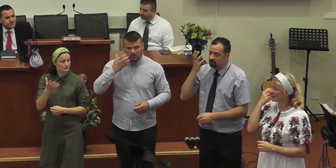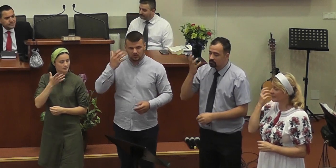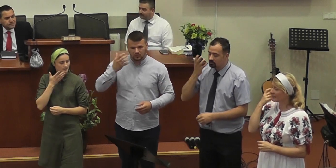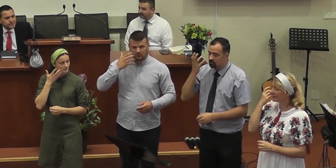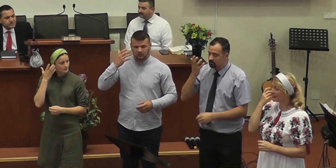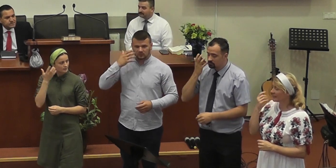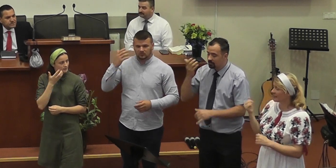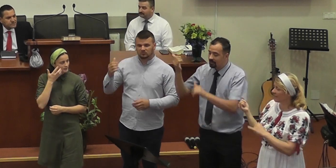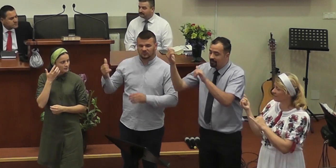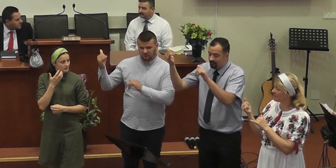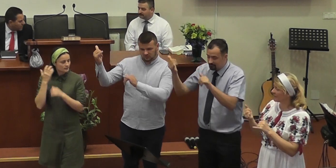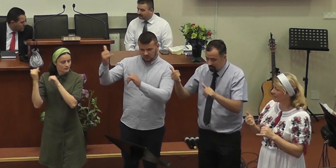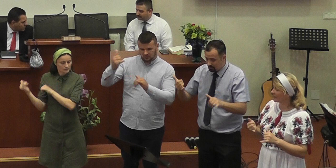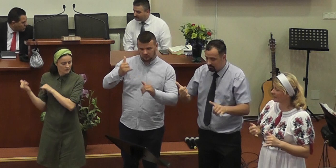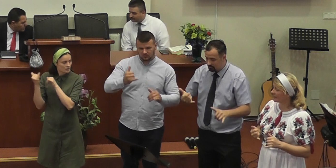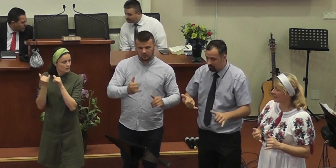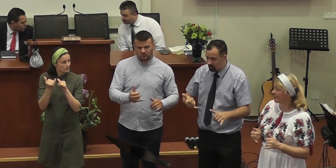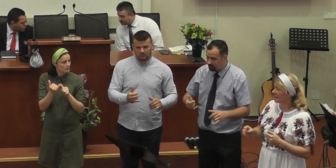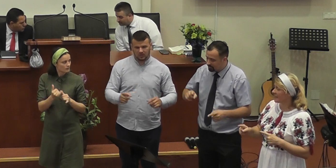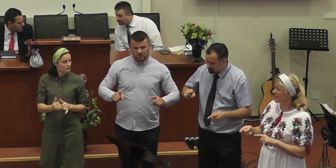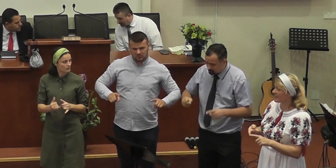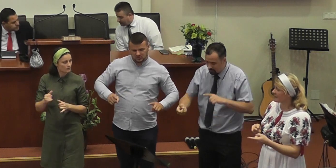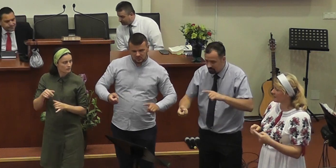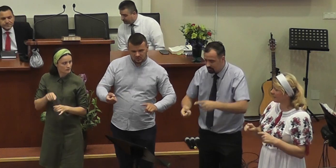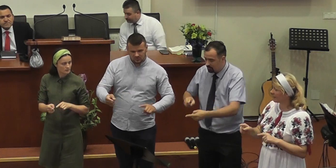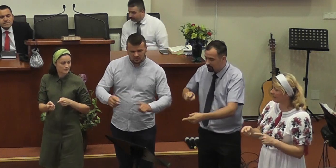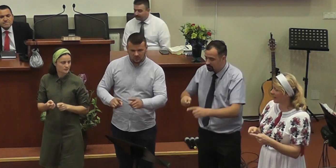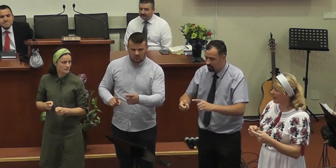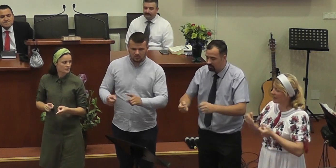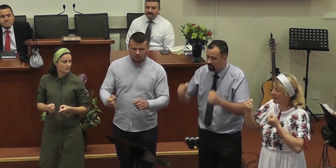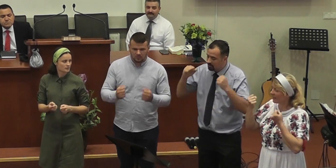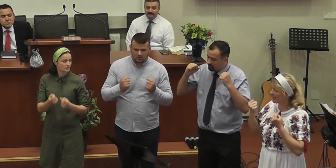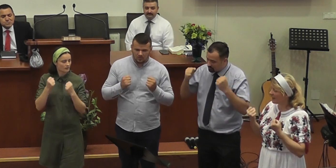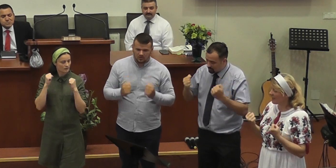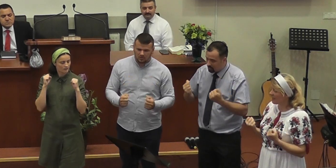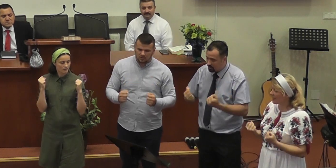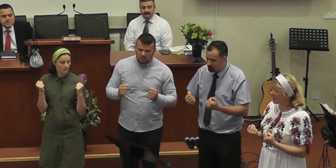Și când vin cu spite grele,